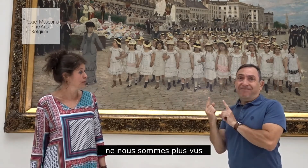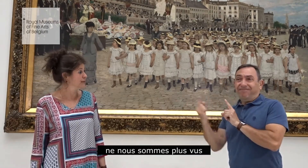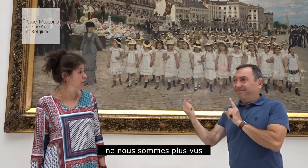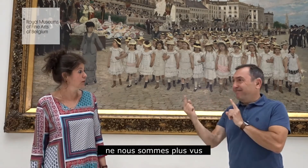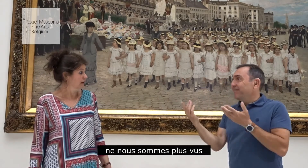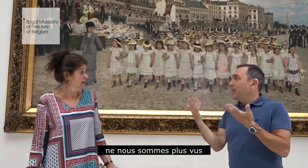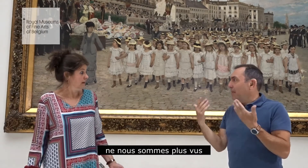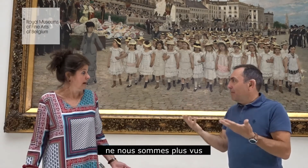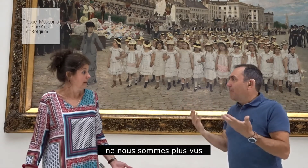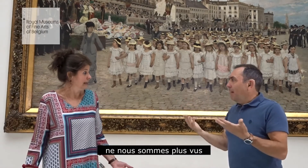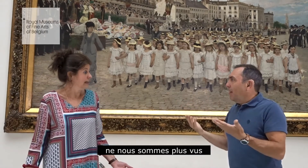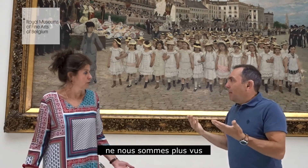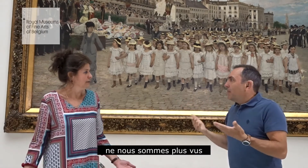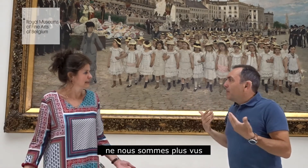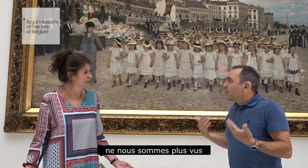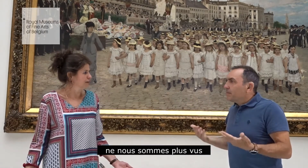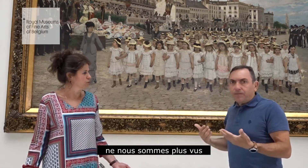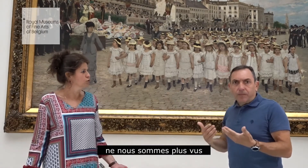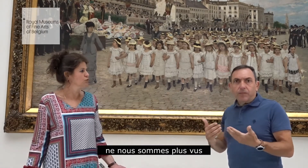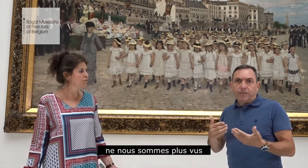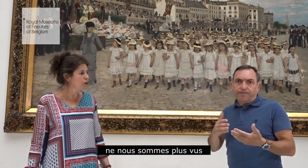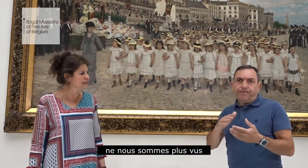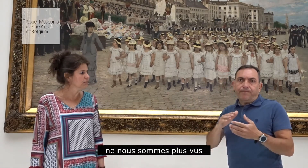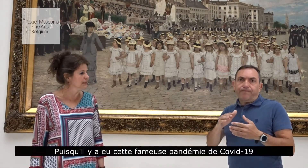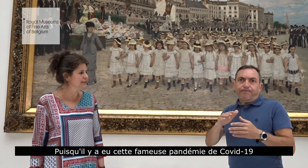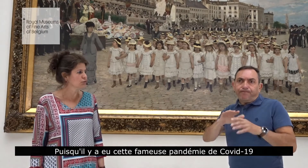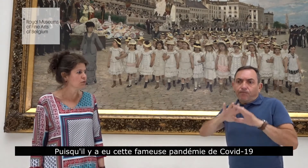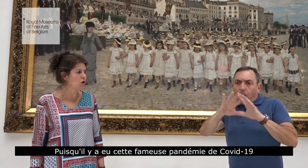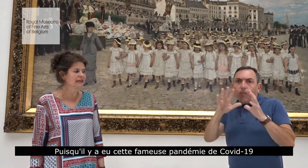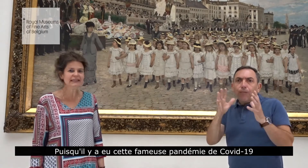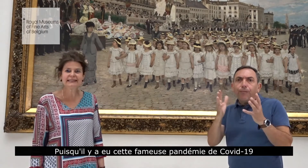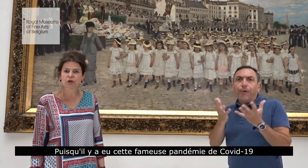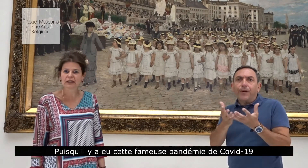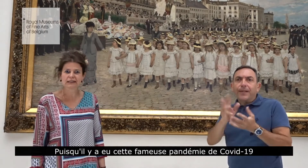puisque il y a eu cette fameuse pandémie, ce moment historique,